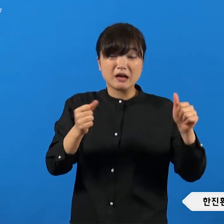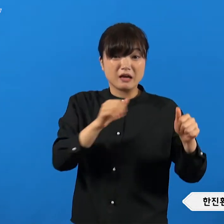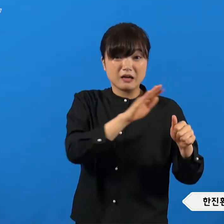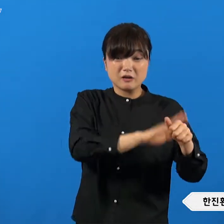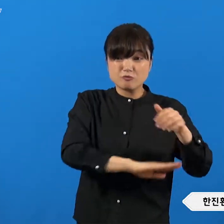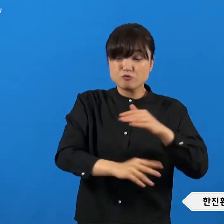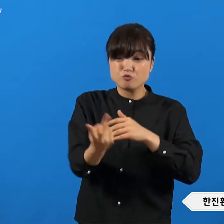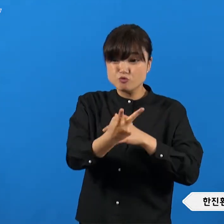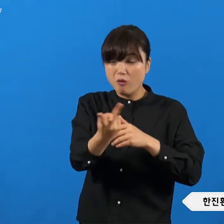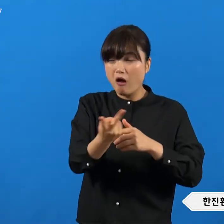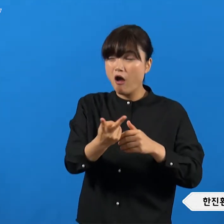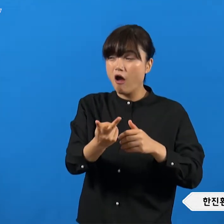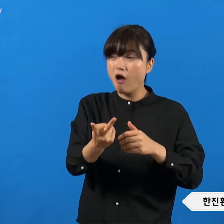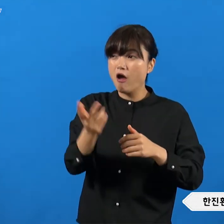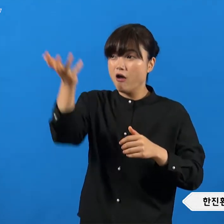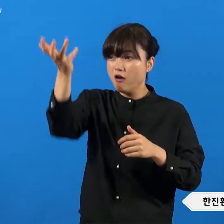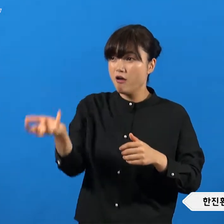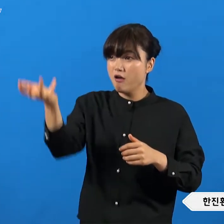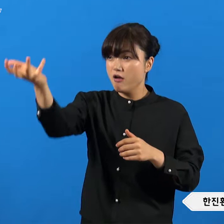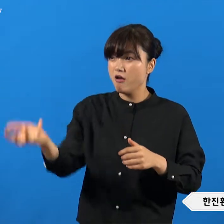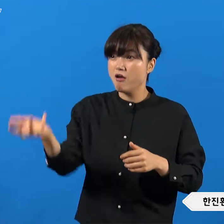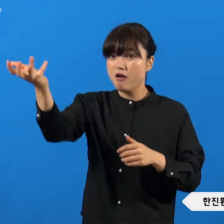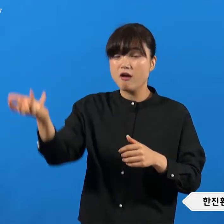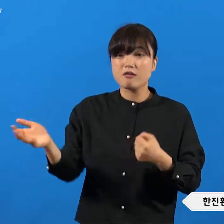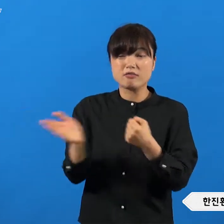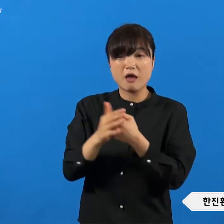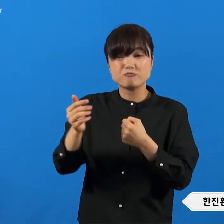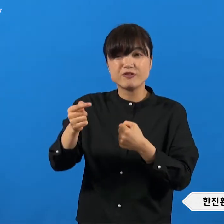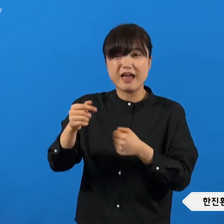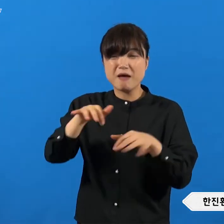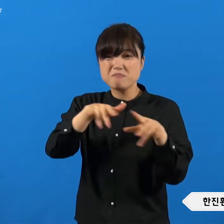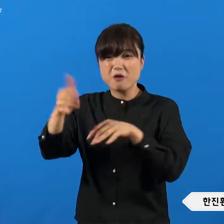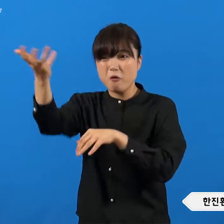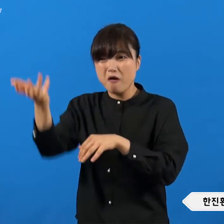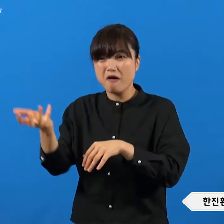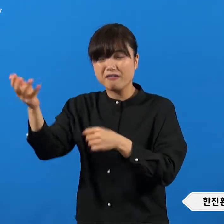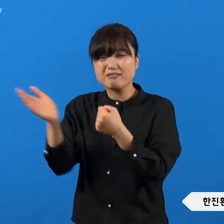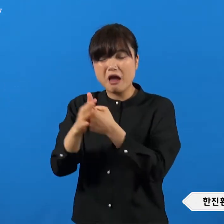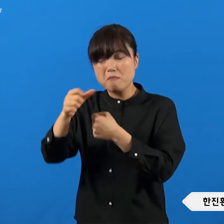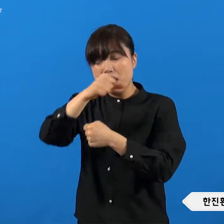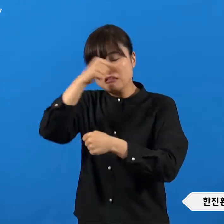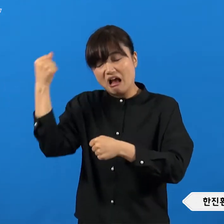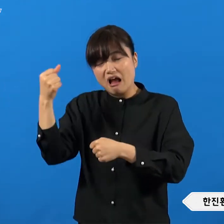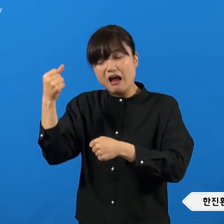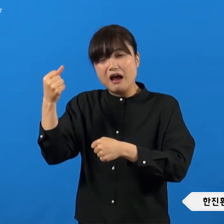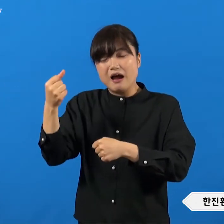올라갔다가 내려갔다가 합니다. 그거 옮기느라고 애꿎은 청년들만 죽을 고생입니다.